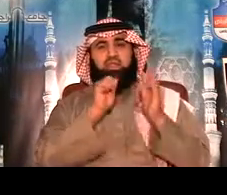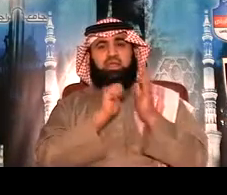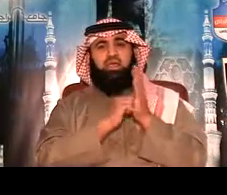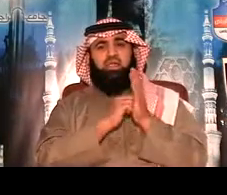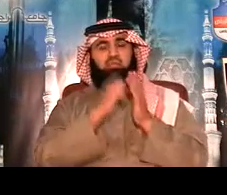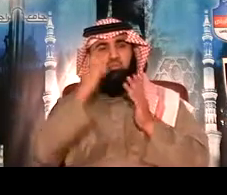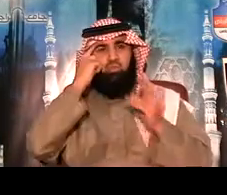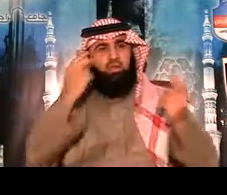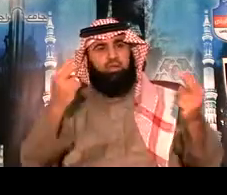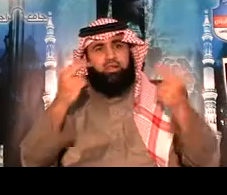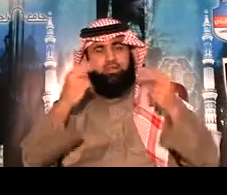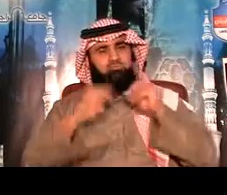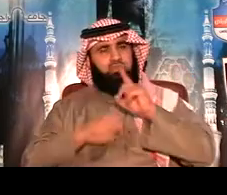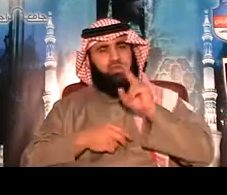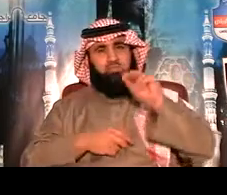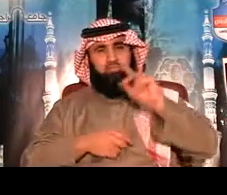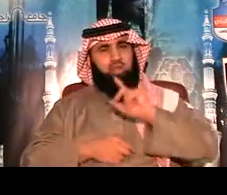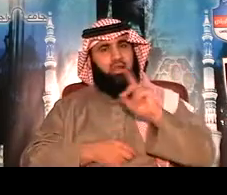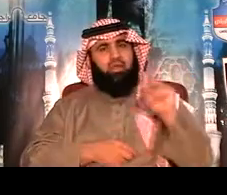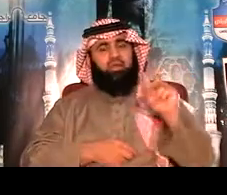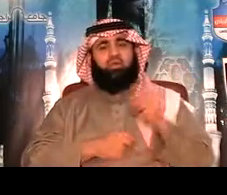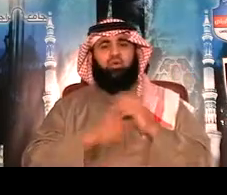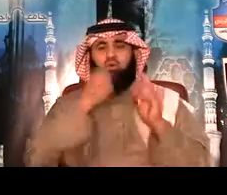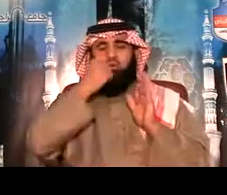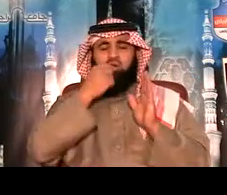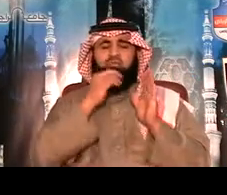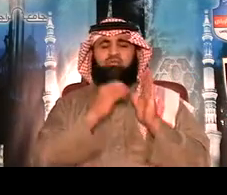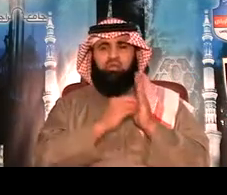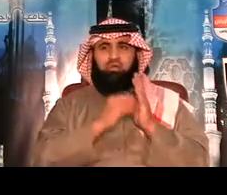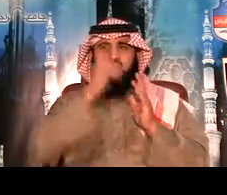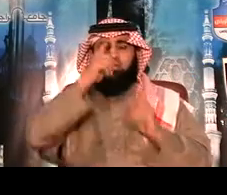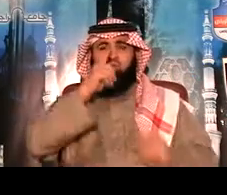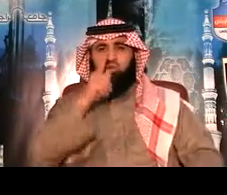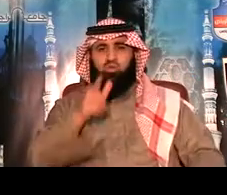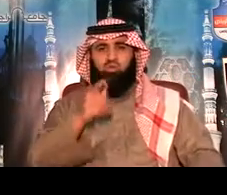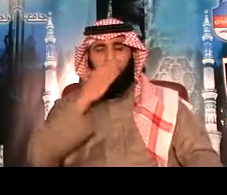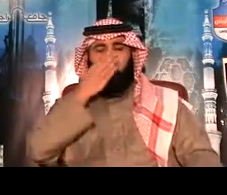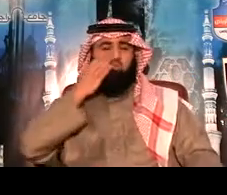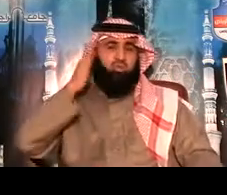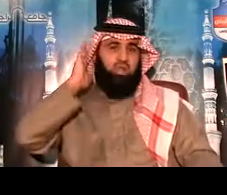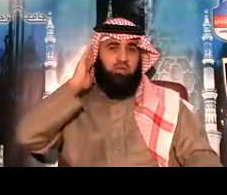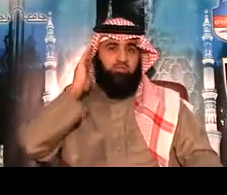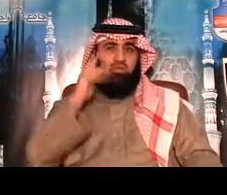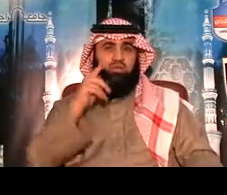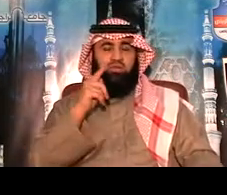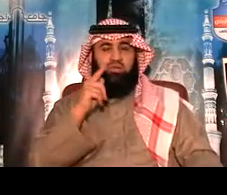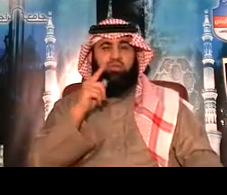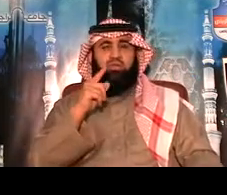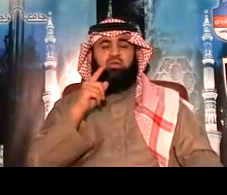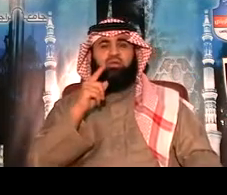ورئاء الناس. وقال عز وجل: إن المنافقين يخادعون الله